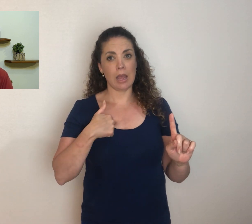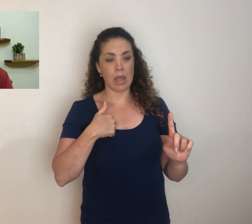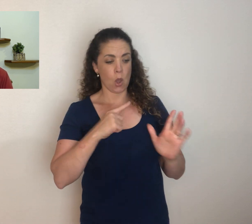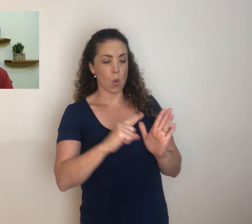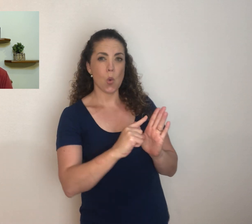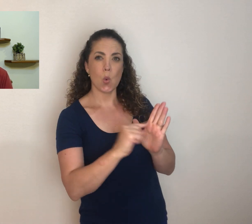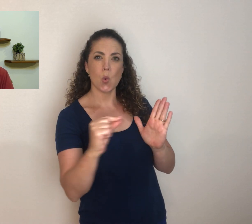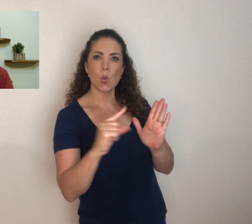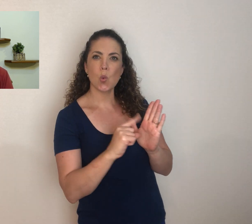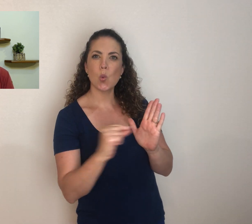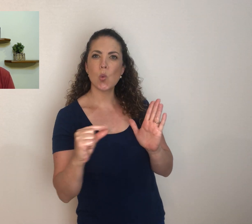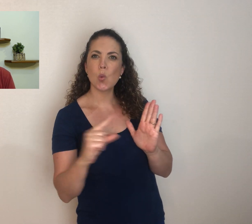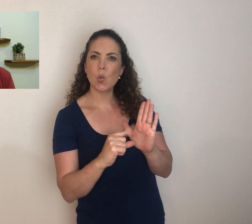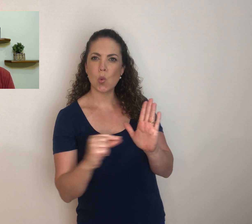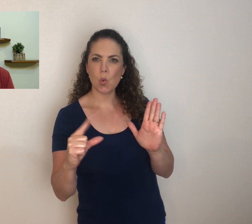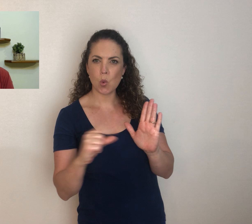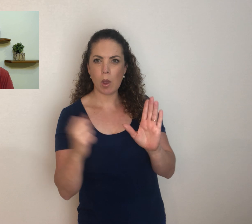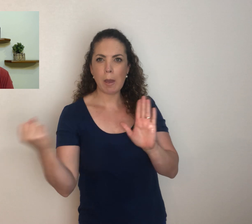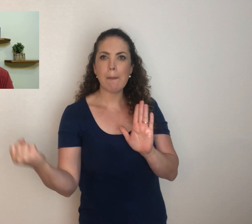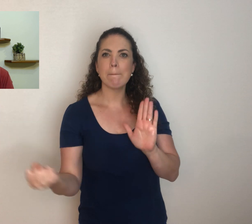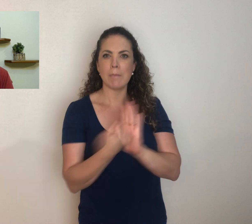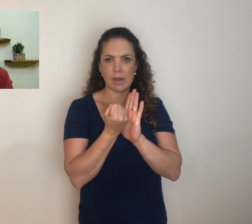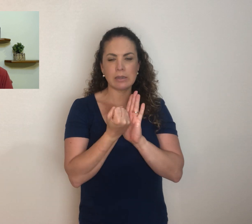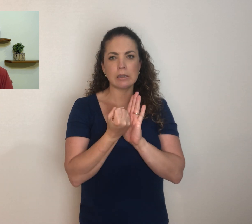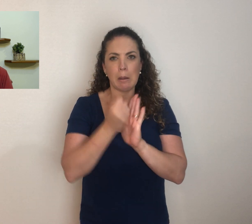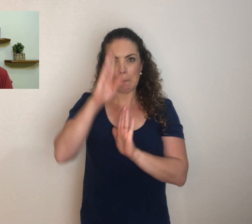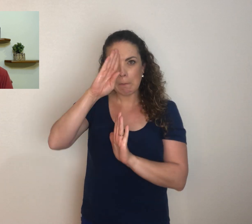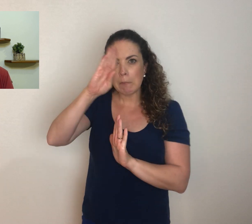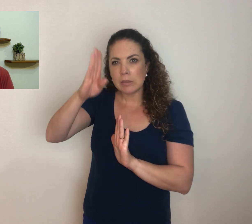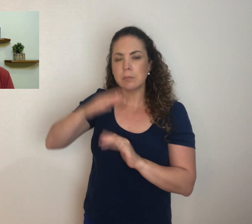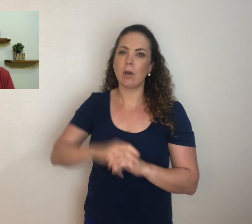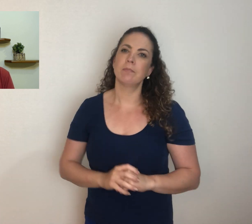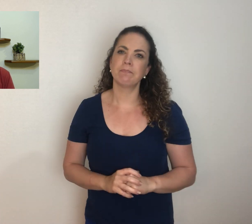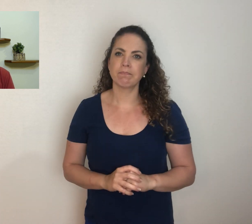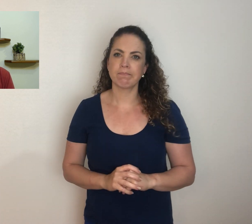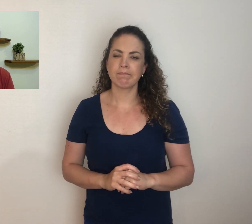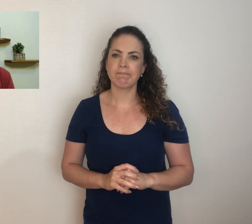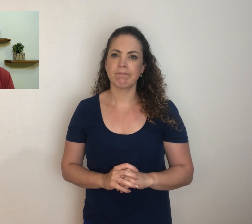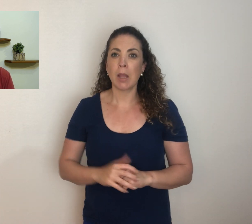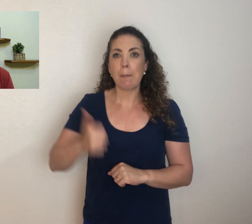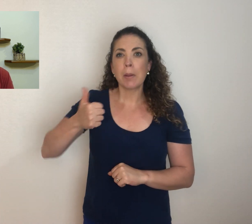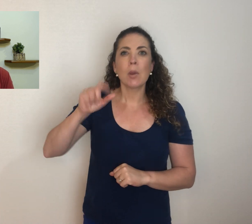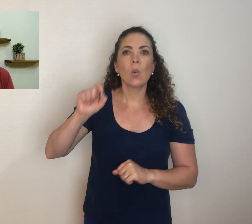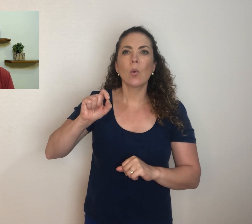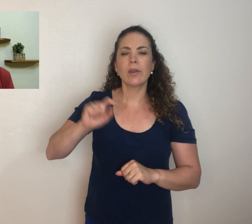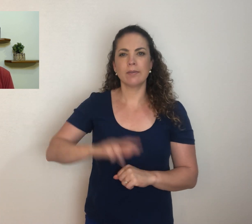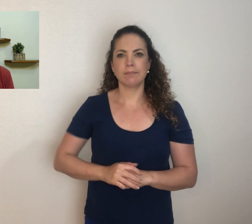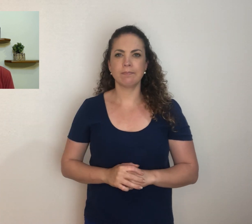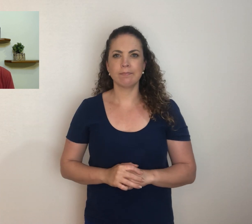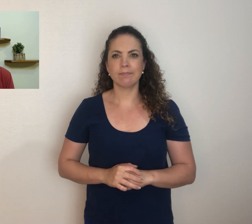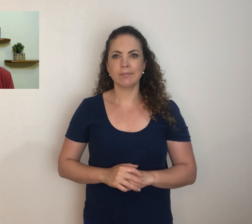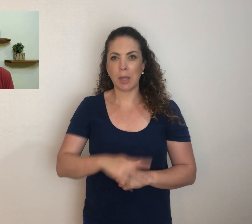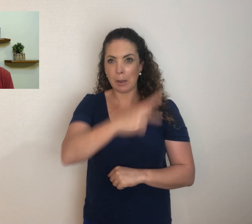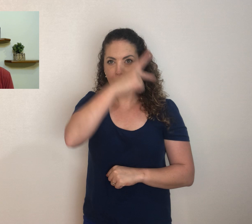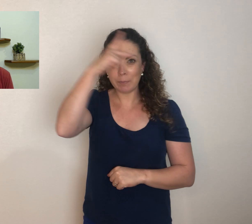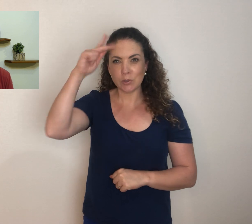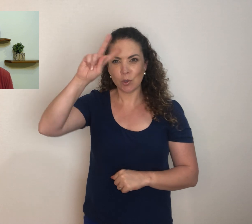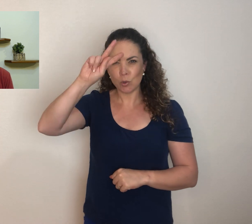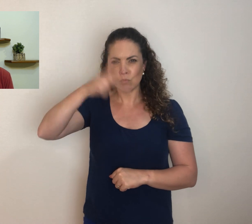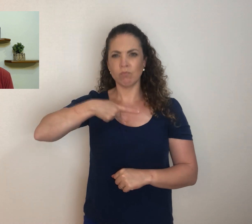vê. Então, primeira característica diz que os homens serão egoístas. Esta é uma